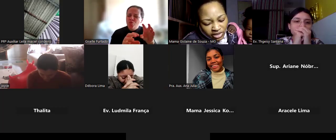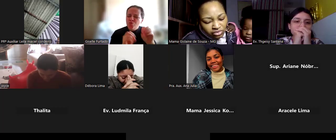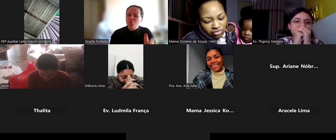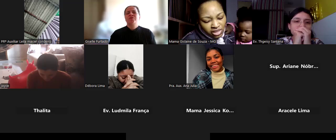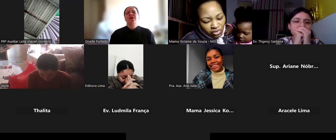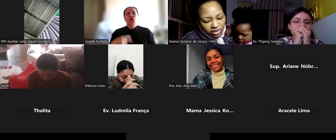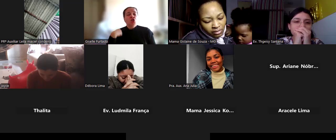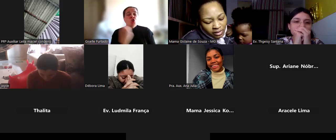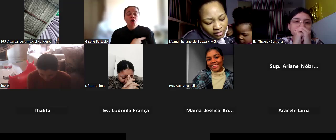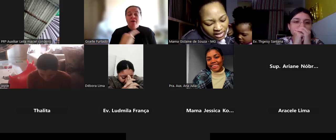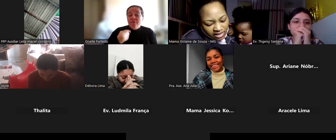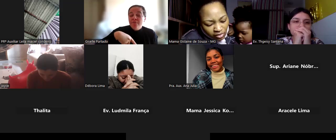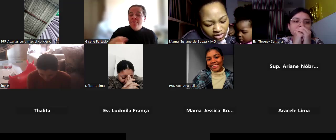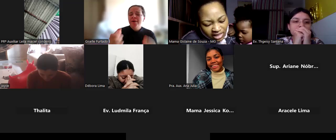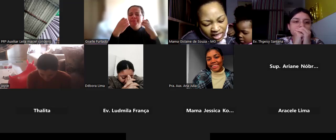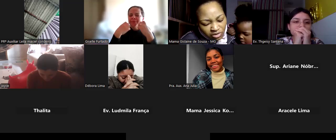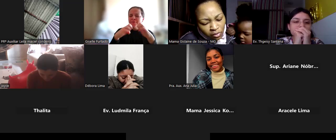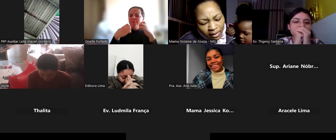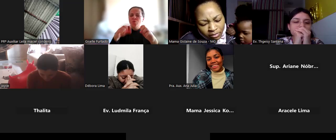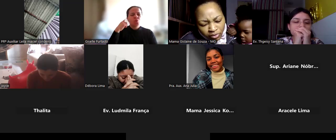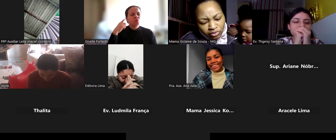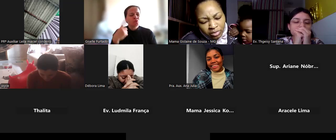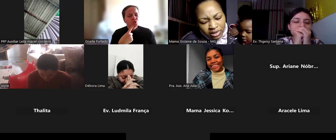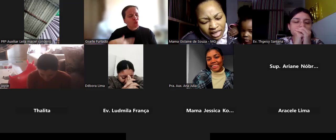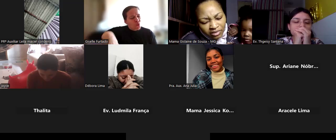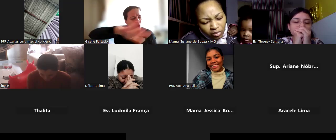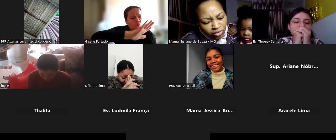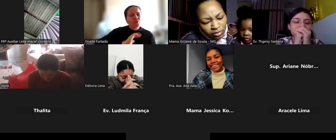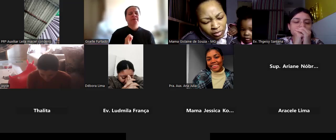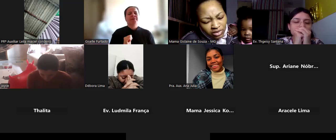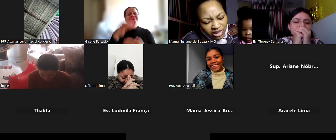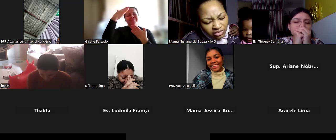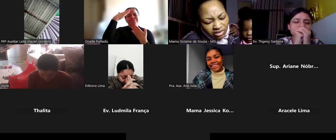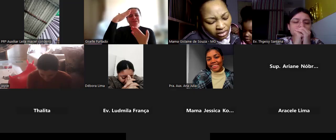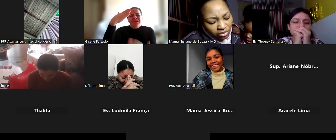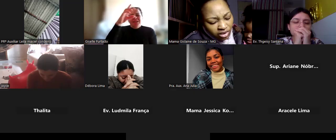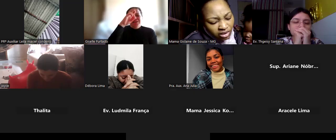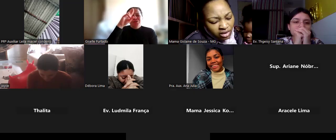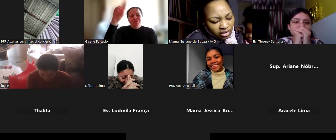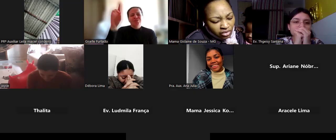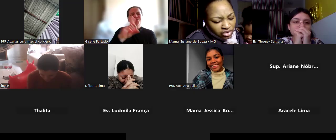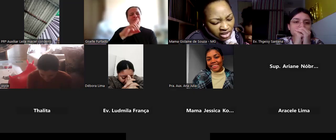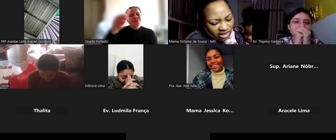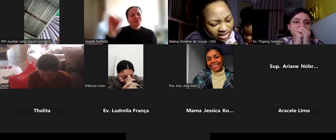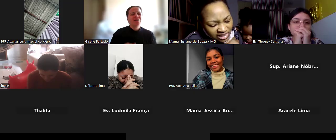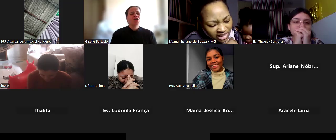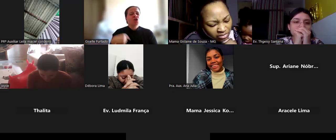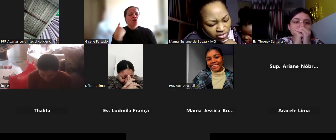do Senhor também para esta comunidade. Meu Pai, muito obrigado por tudo e por tanto até agora. Nós te agradecemos,